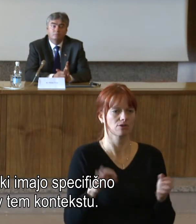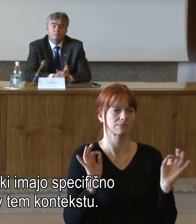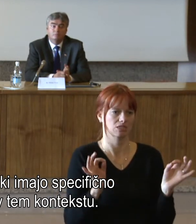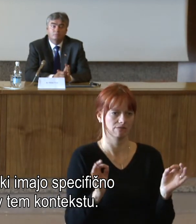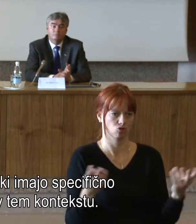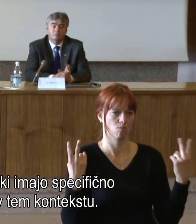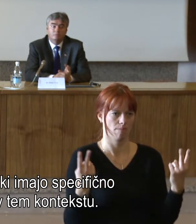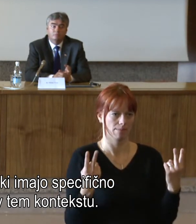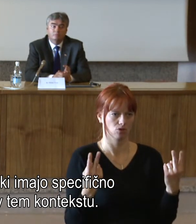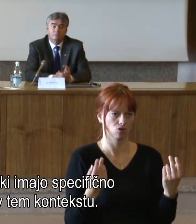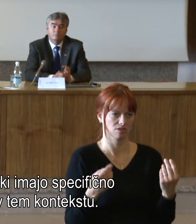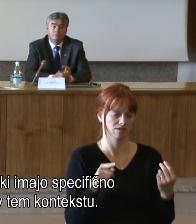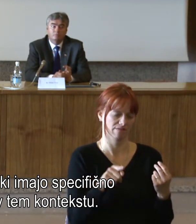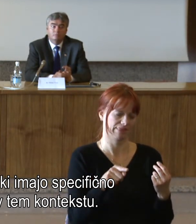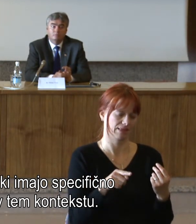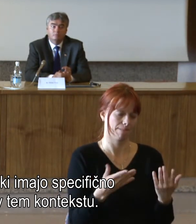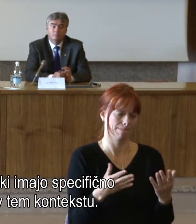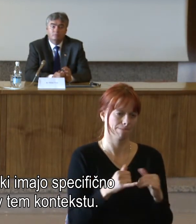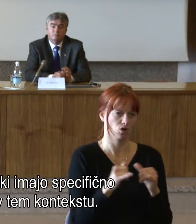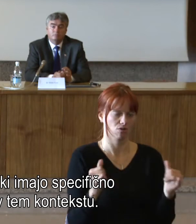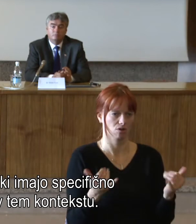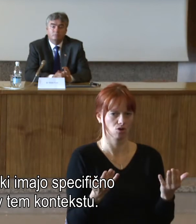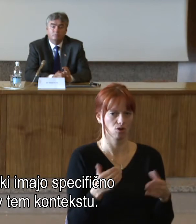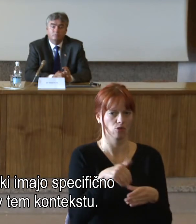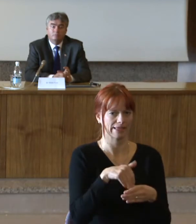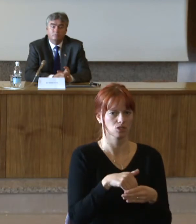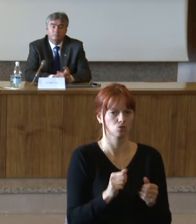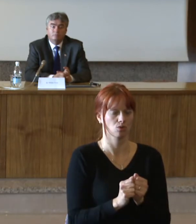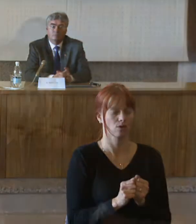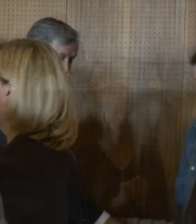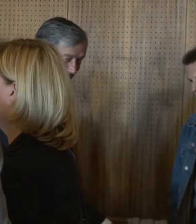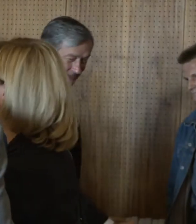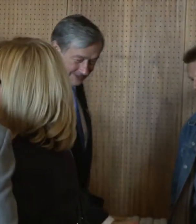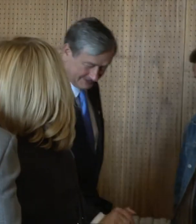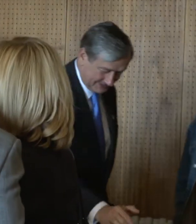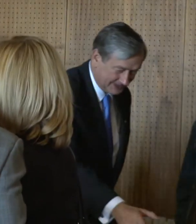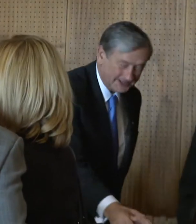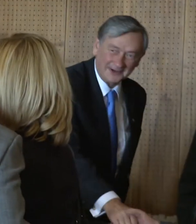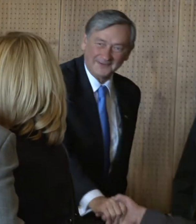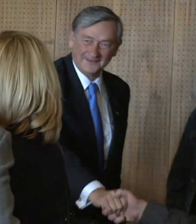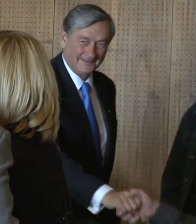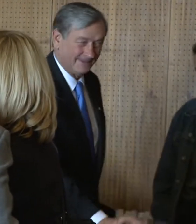specifično pomembnost v tem kontekstu. Skratka, da ne bo predolgo.